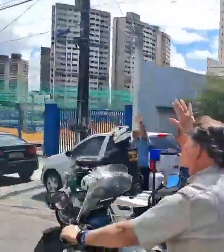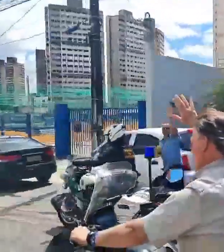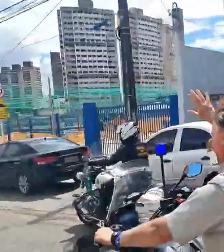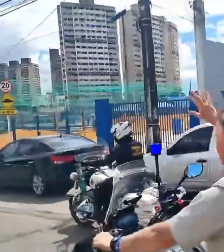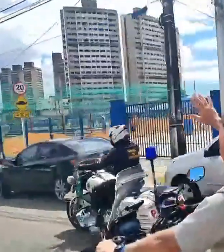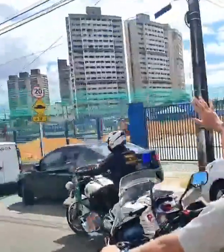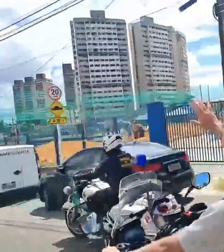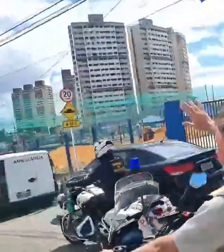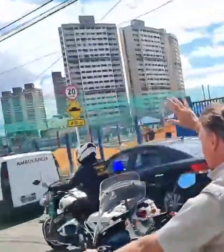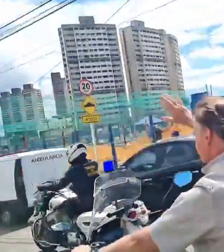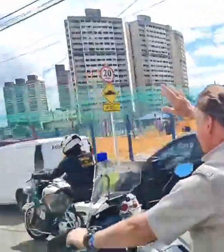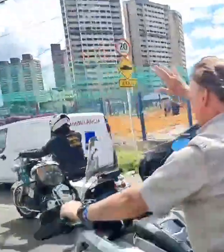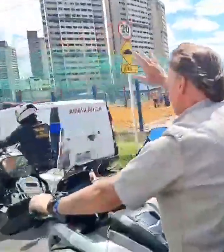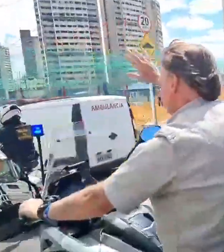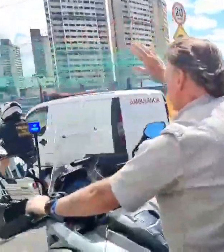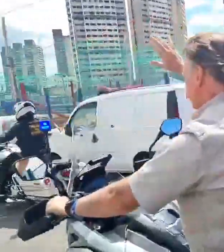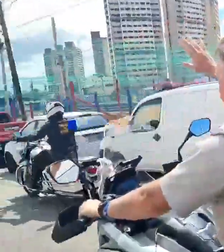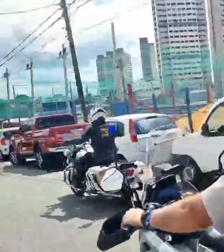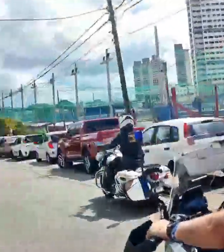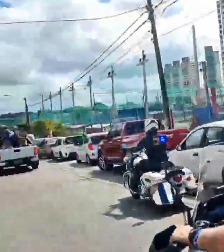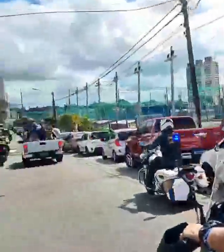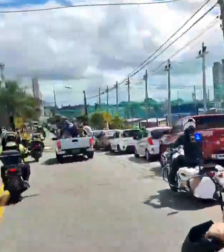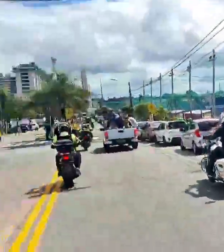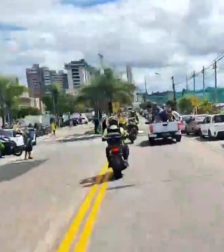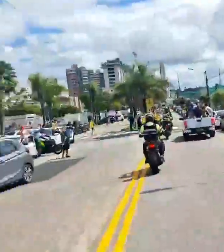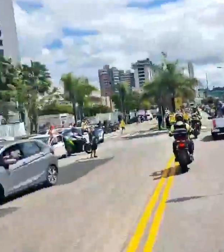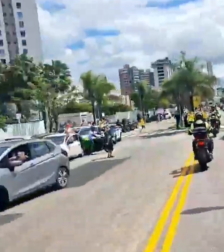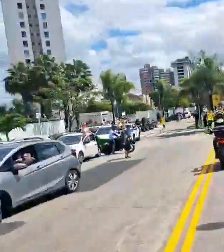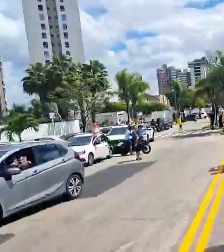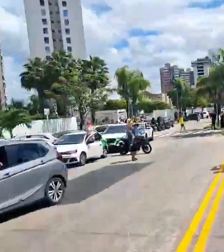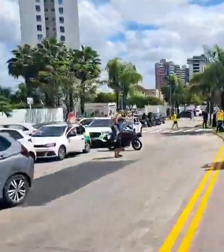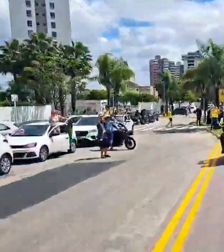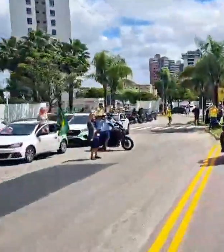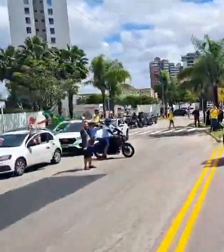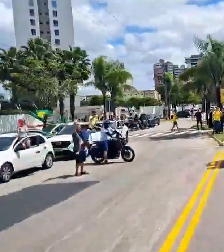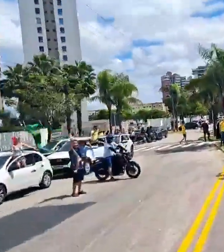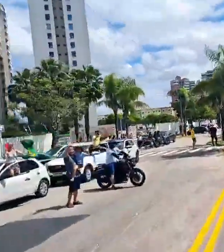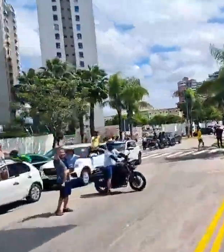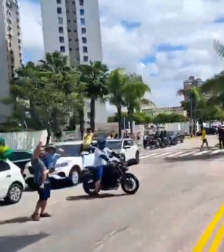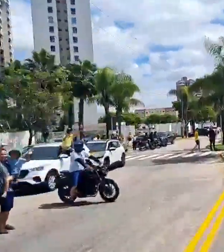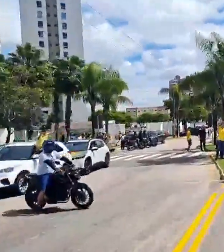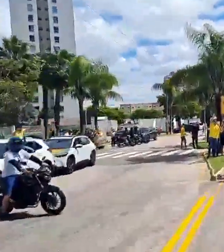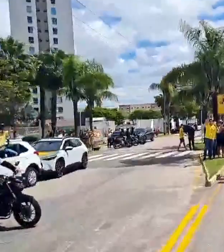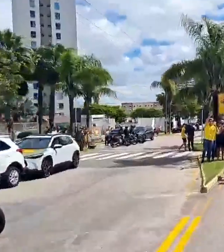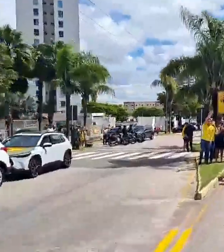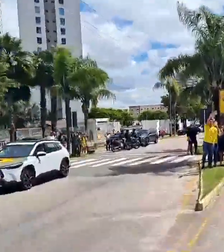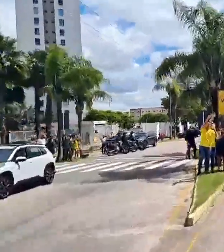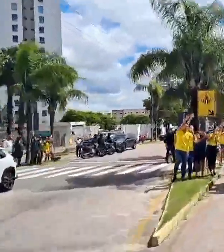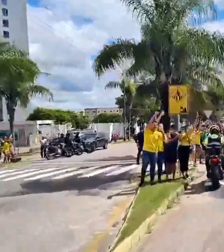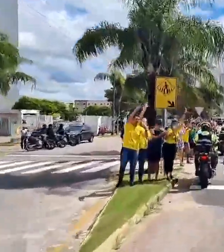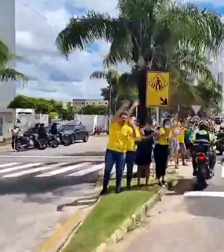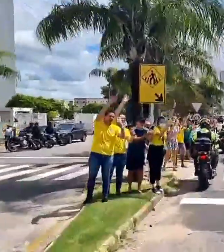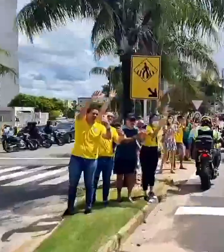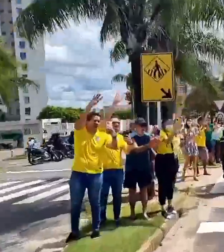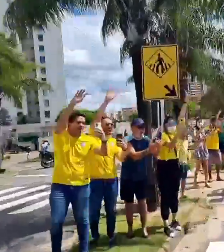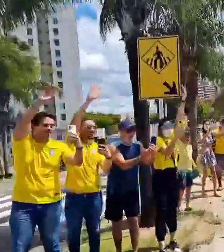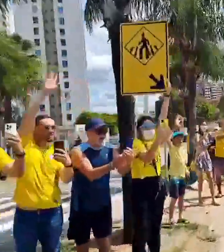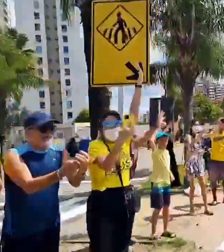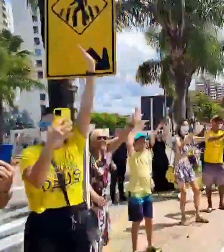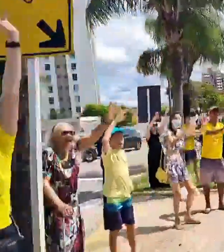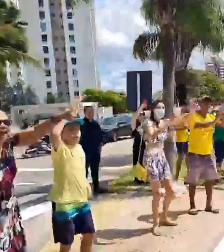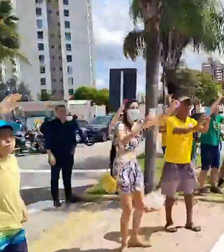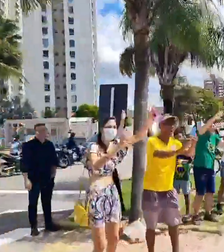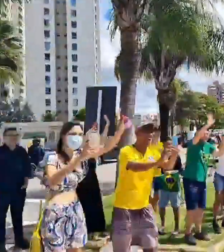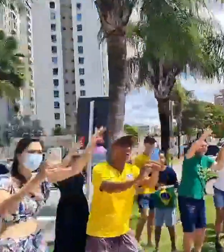motosseata seguiu até a Praça Mãe Peregrina localizada no bairro Pitimbu onde bolsonaro participou do lançamento do